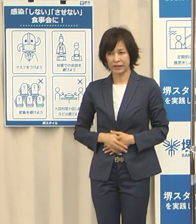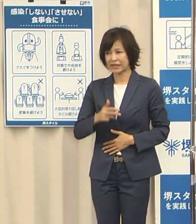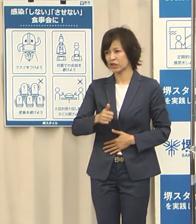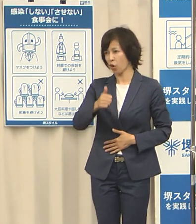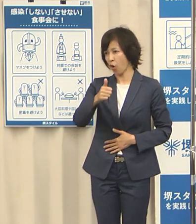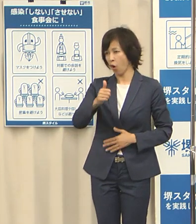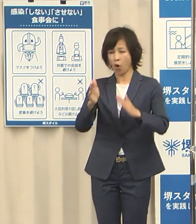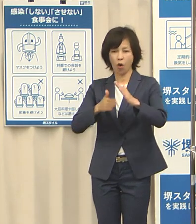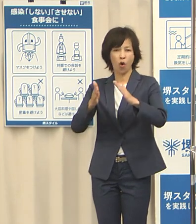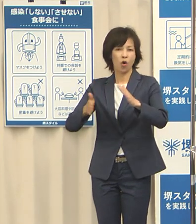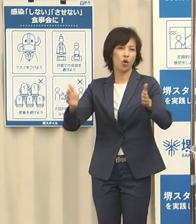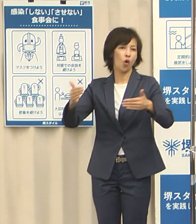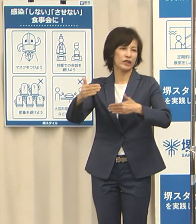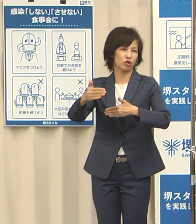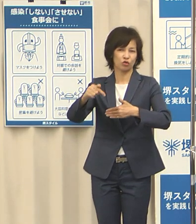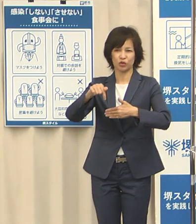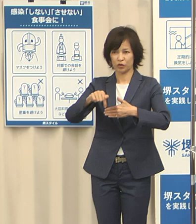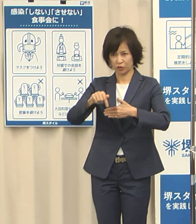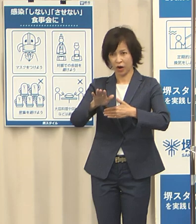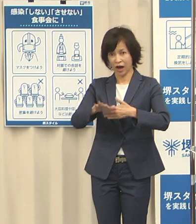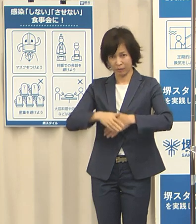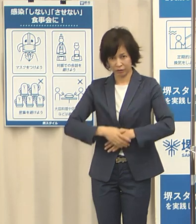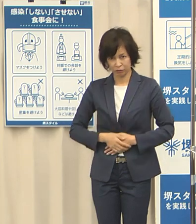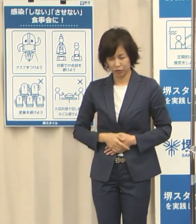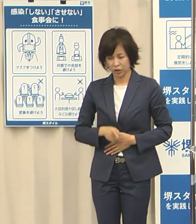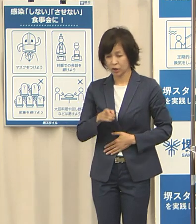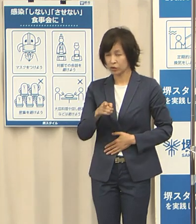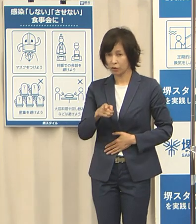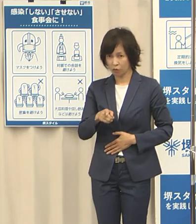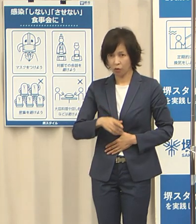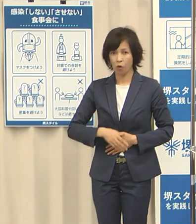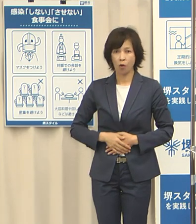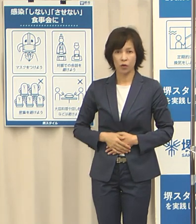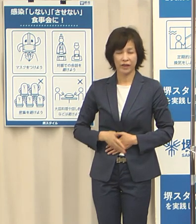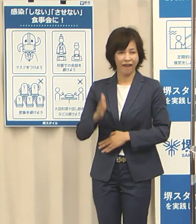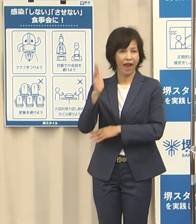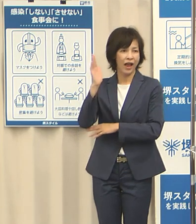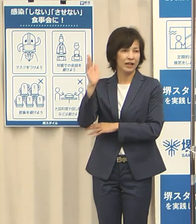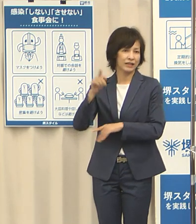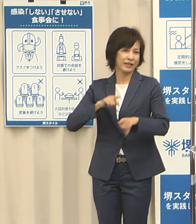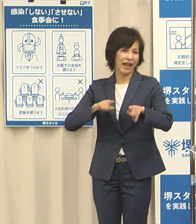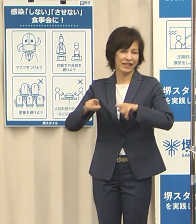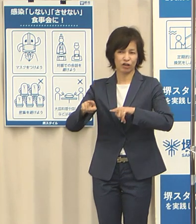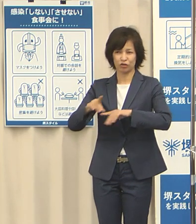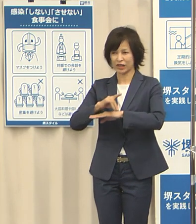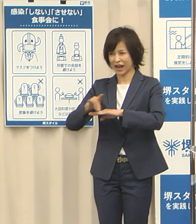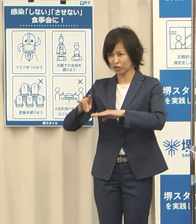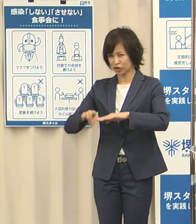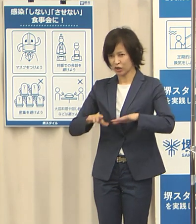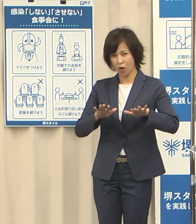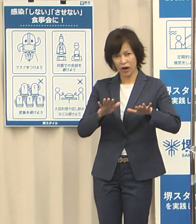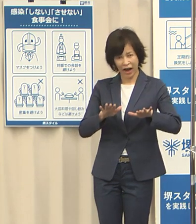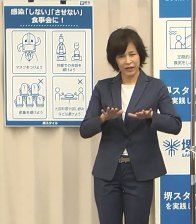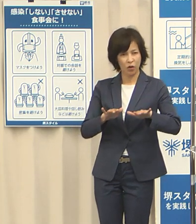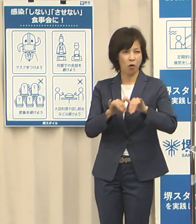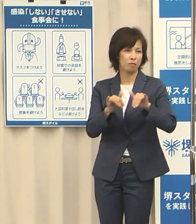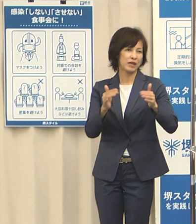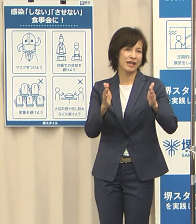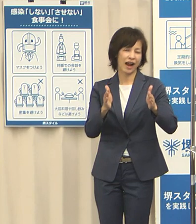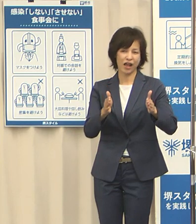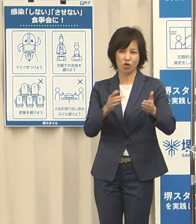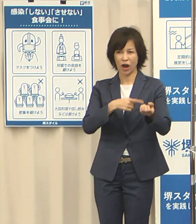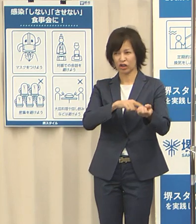公室という組織がありますが、市長公室で政策企画であったり、今回の民間活力導入であったり、そ